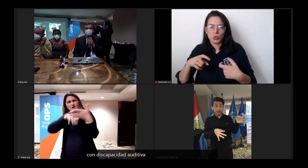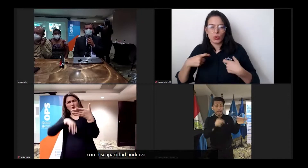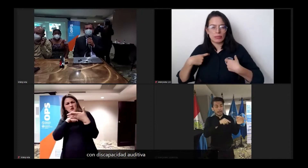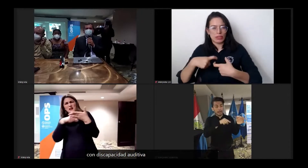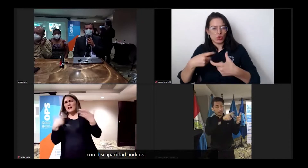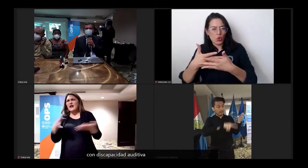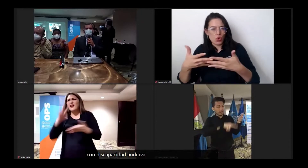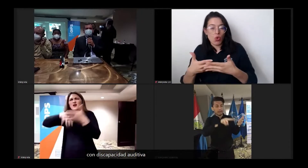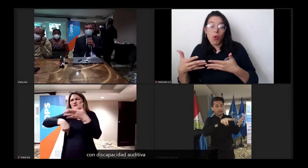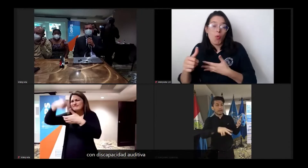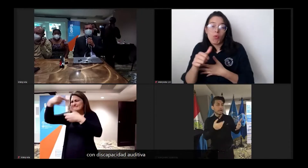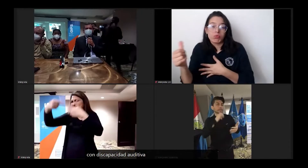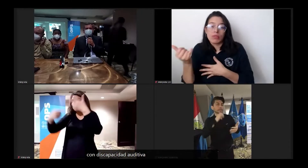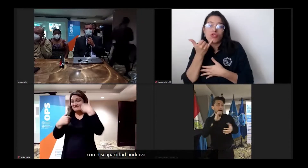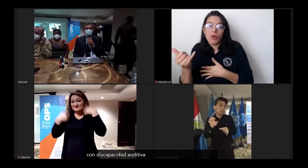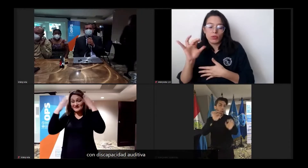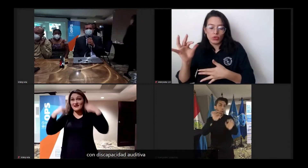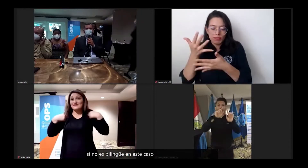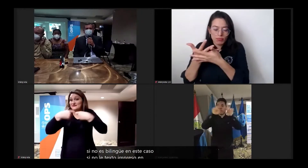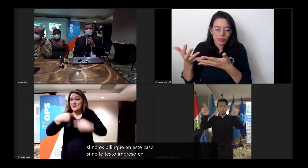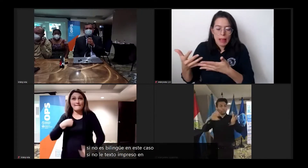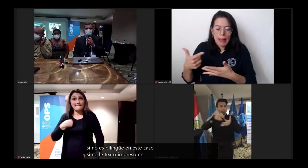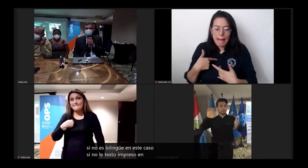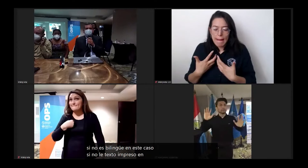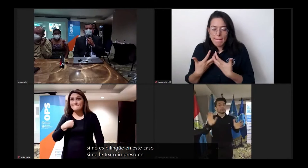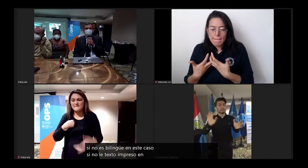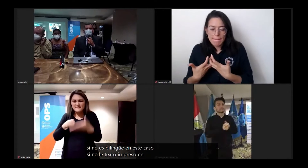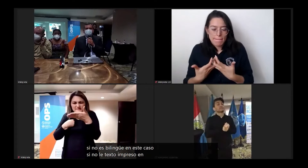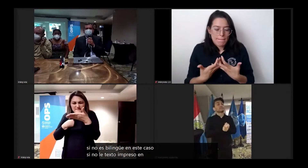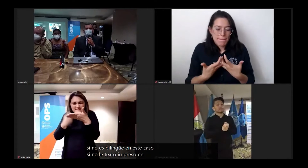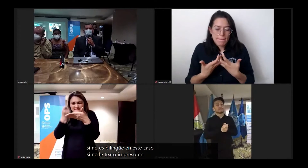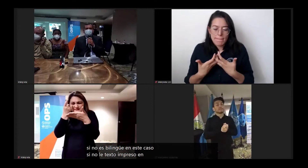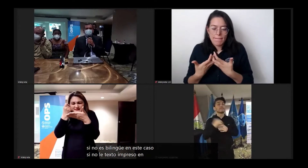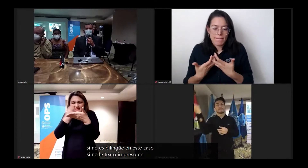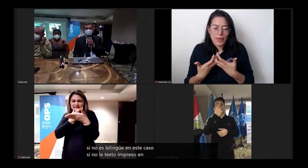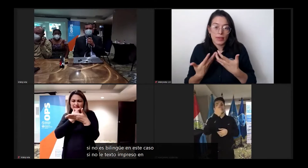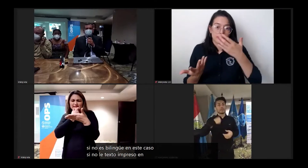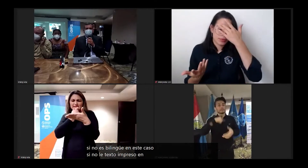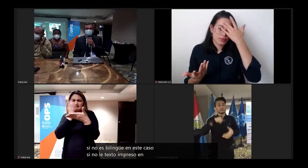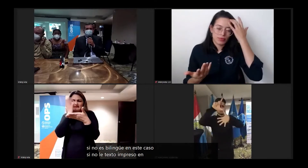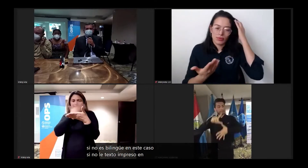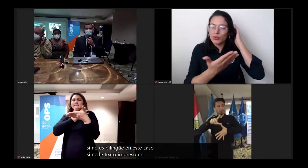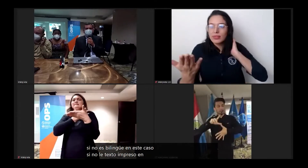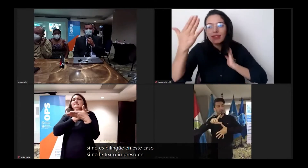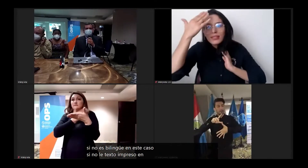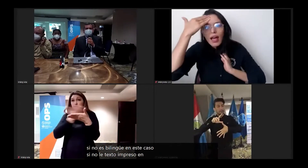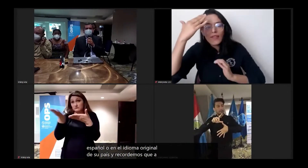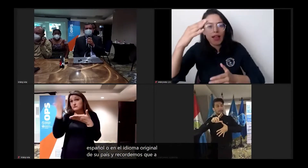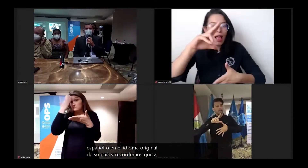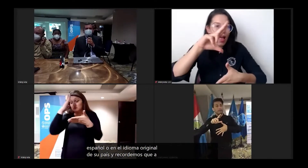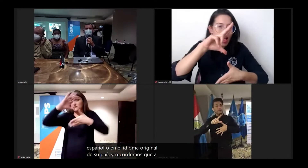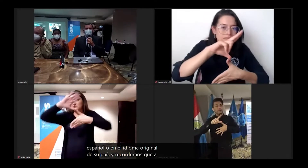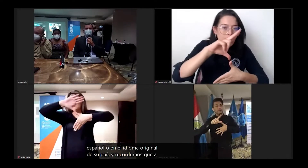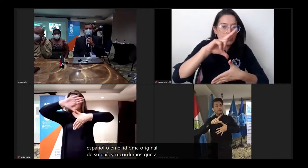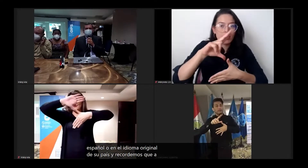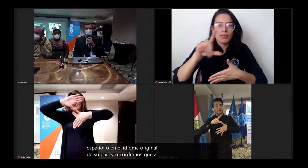o en el idioma original de su país, recordemos que a nivel latinoamericano y el Caribe, pues tenemos